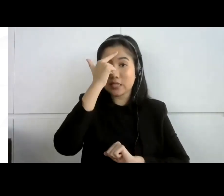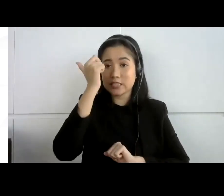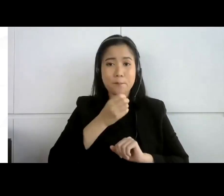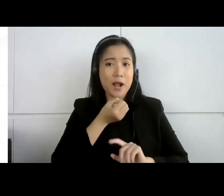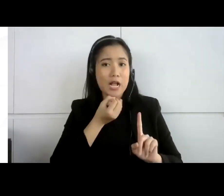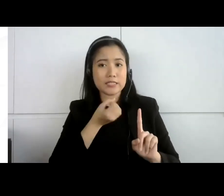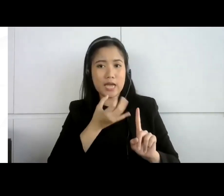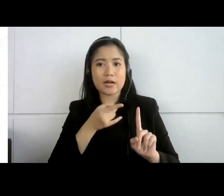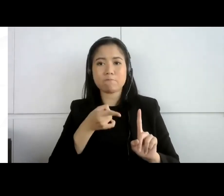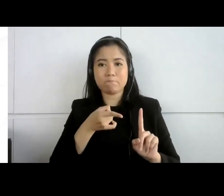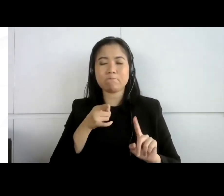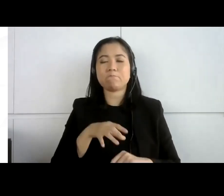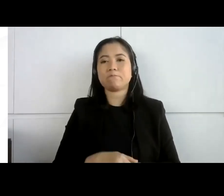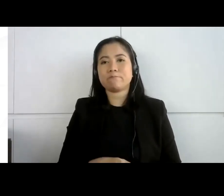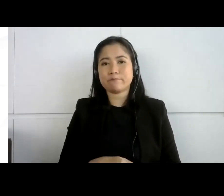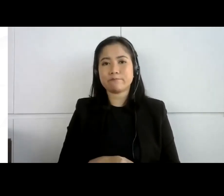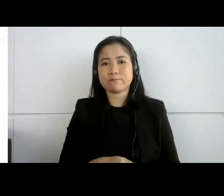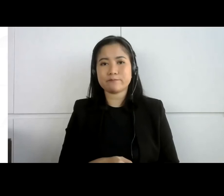tersebut.